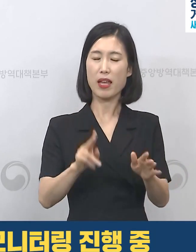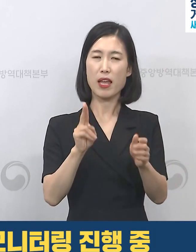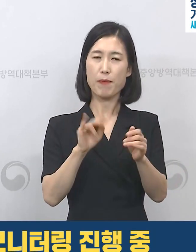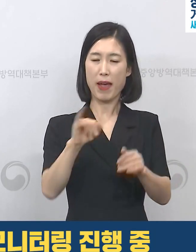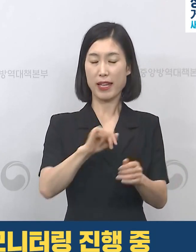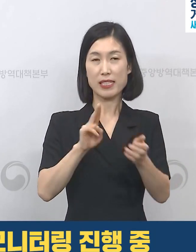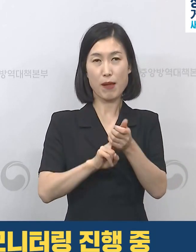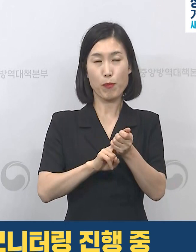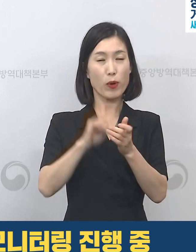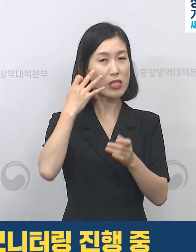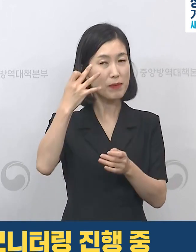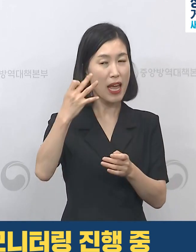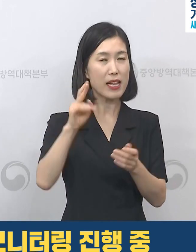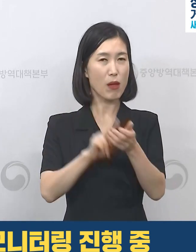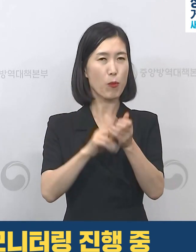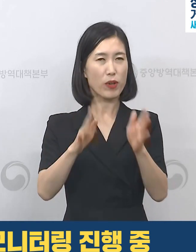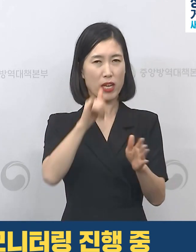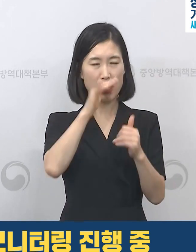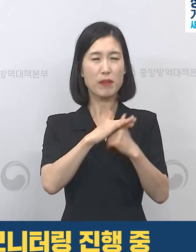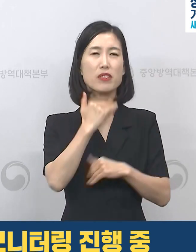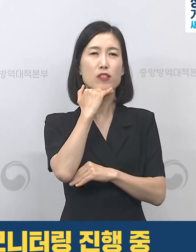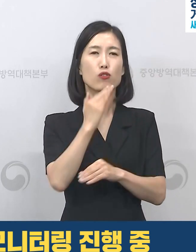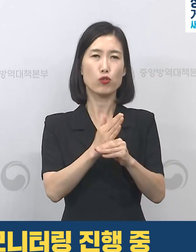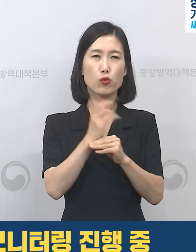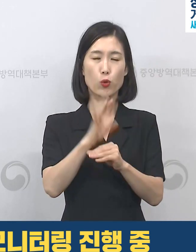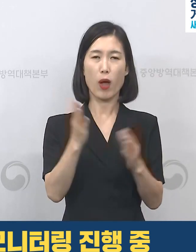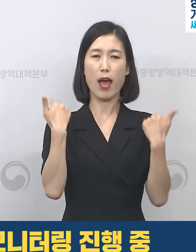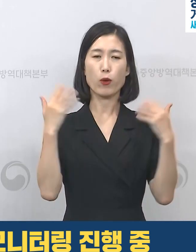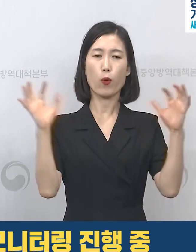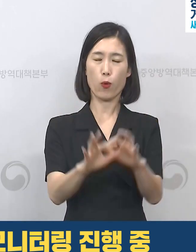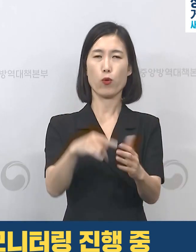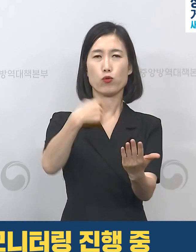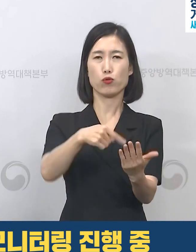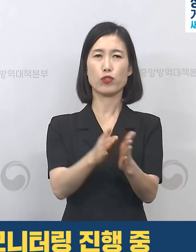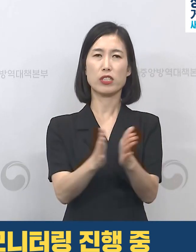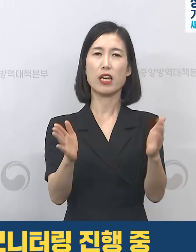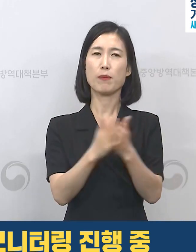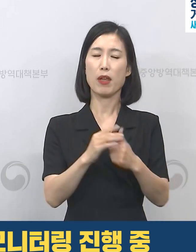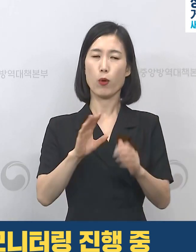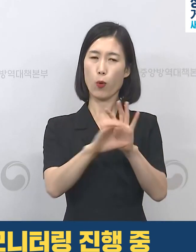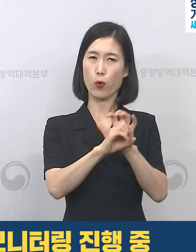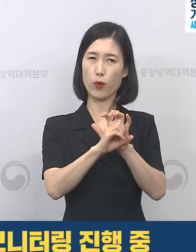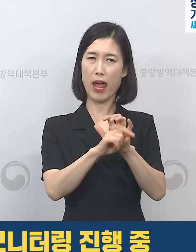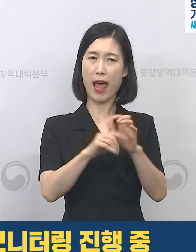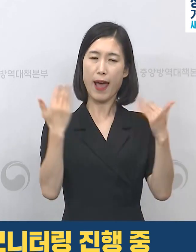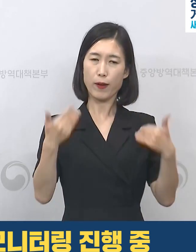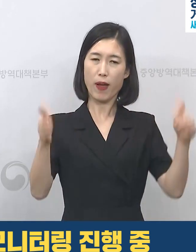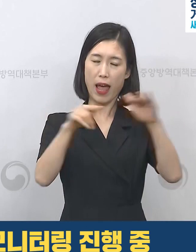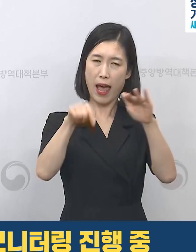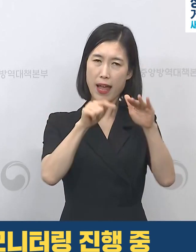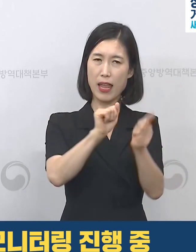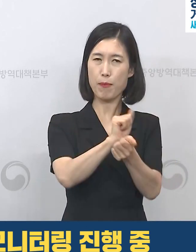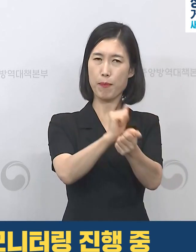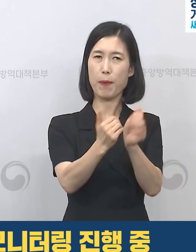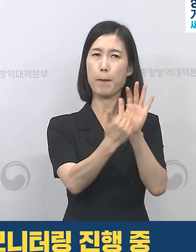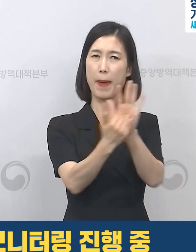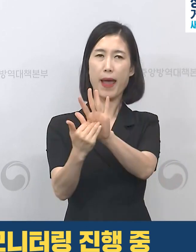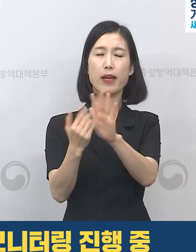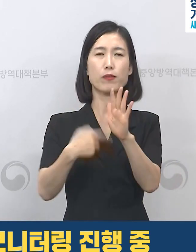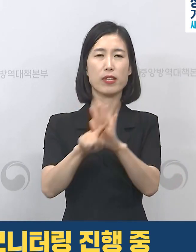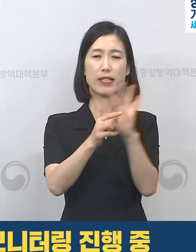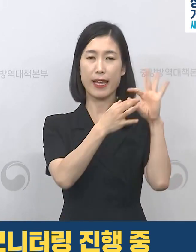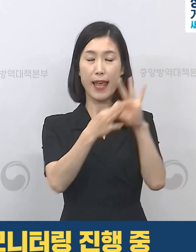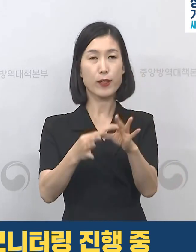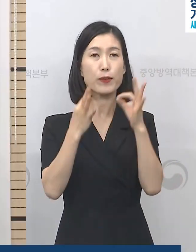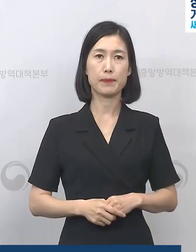현재 진행 중이고, 등교 수업이 확대됨에 따라 코로나19 감시와 교내 전파 차단을 위한 노력을